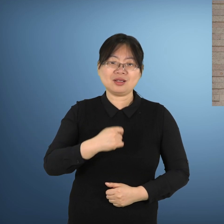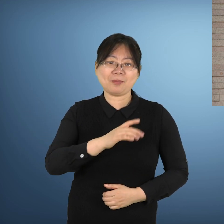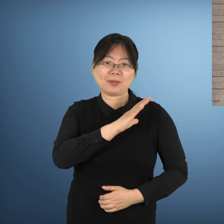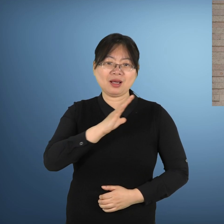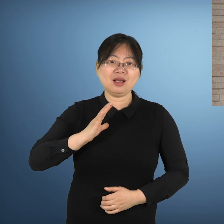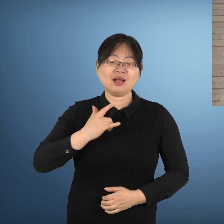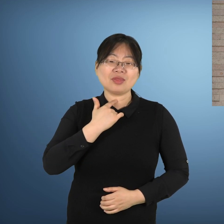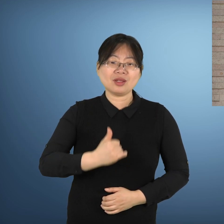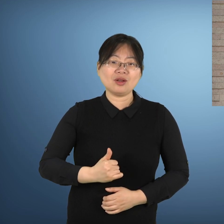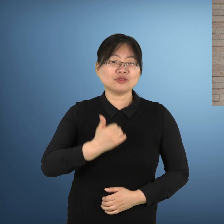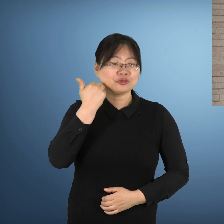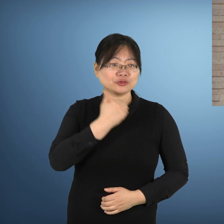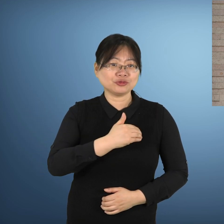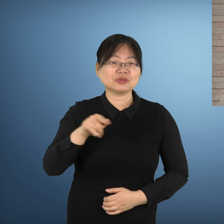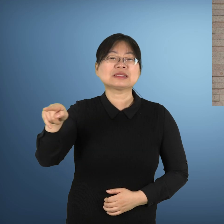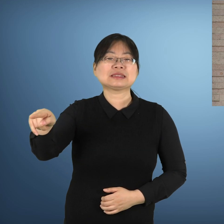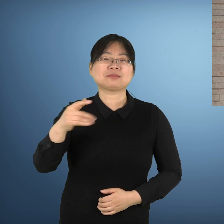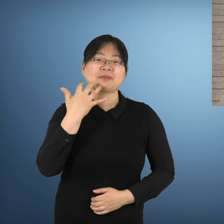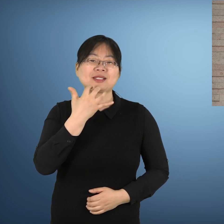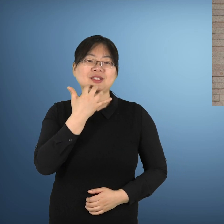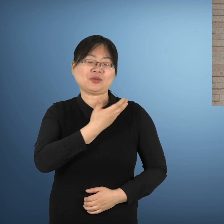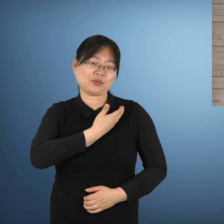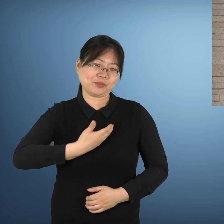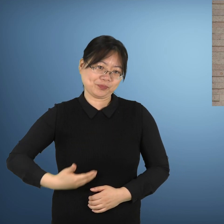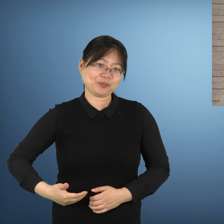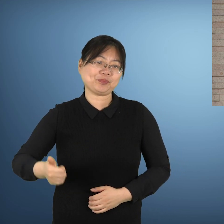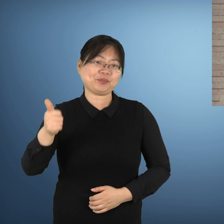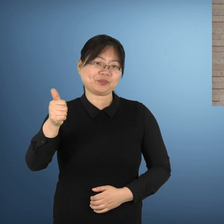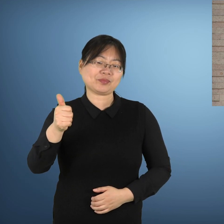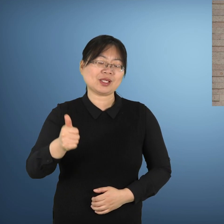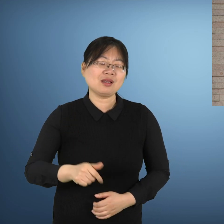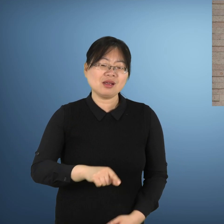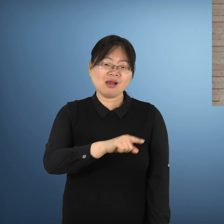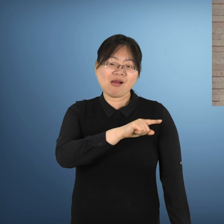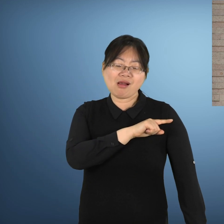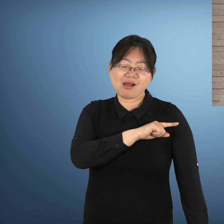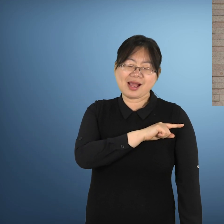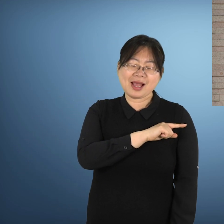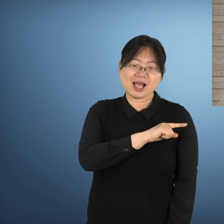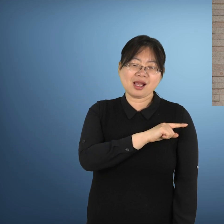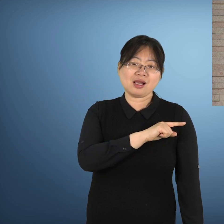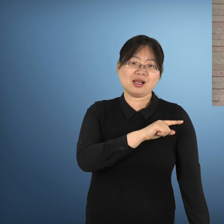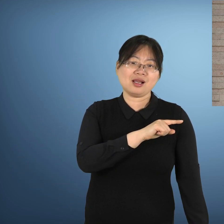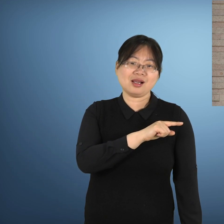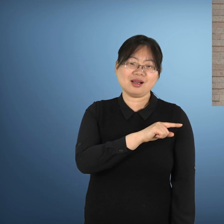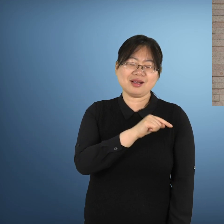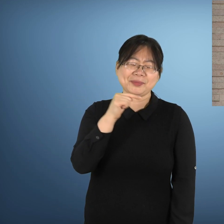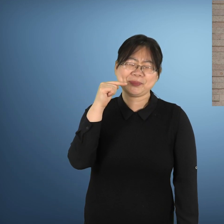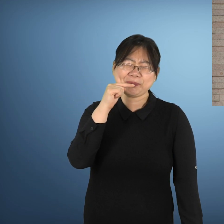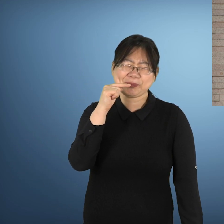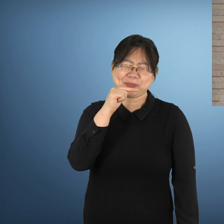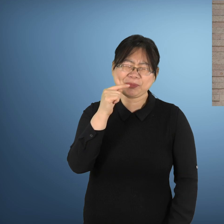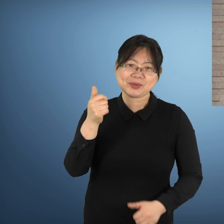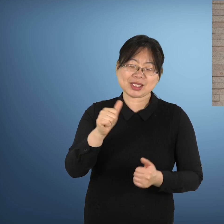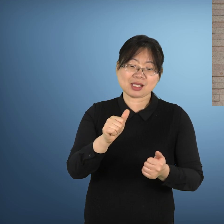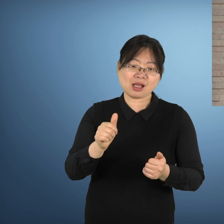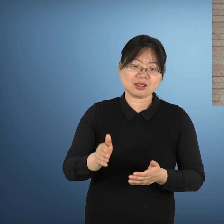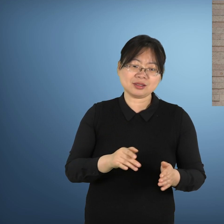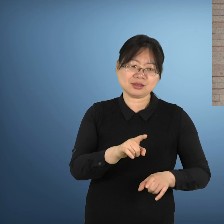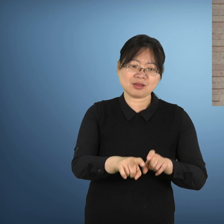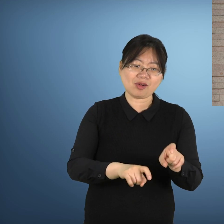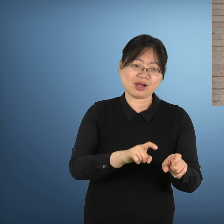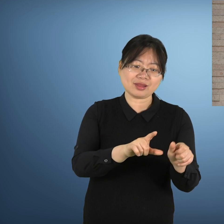바로 장본인이 이 제자예요. 자기가 가장 혹독한 죽음의 길을 향해서 걸어갈 때